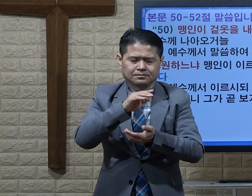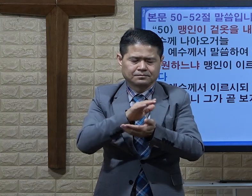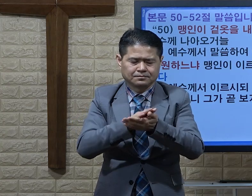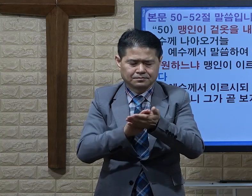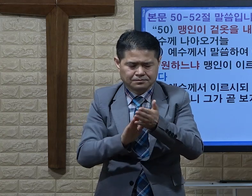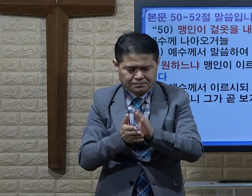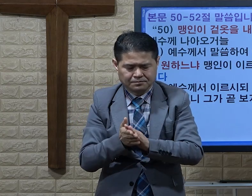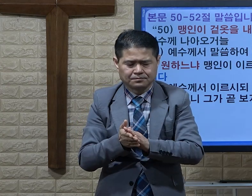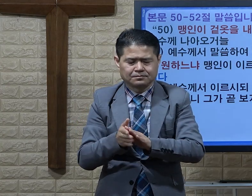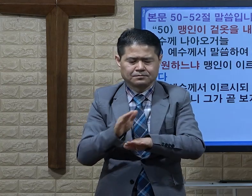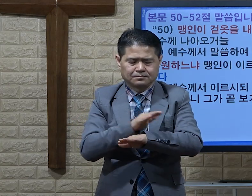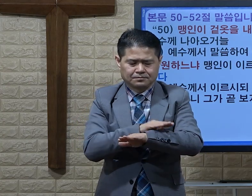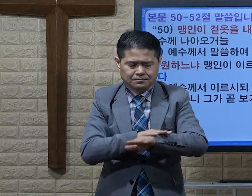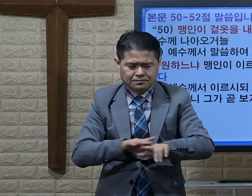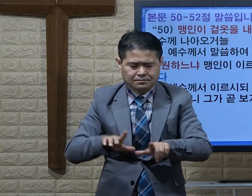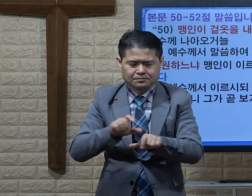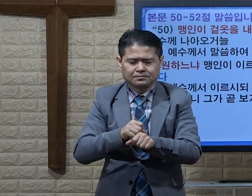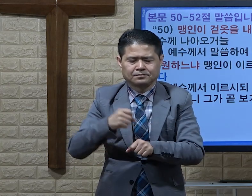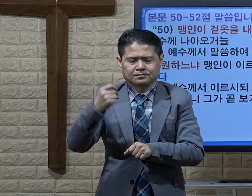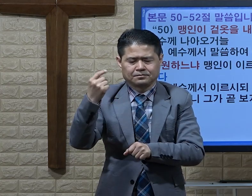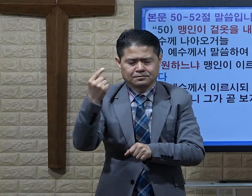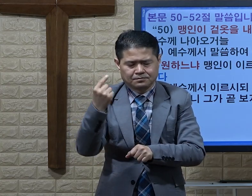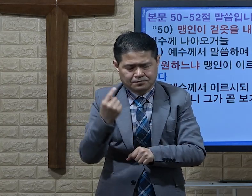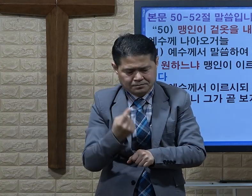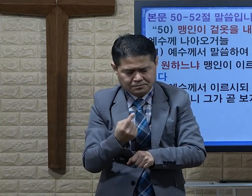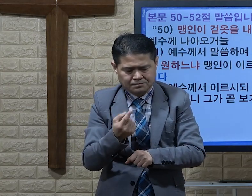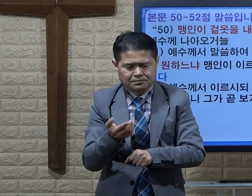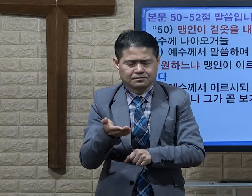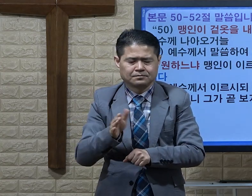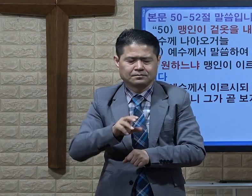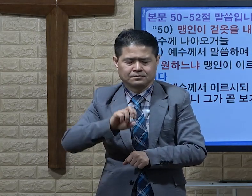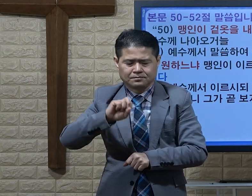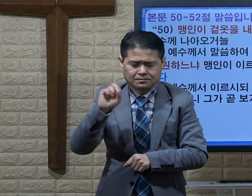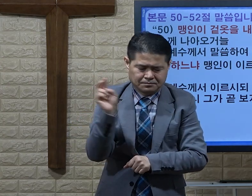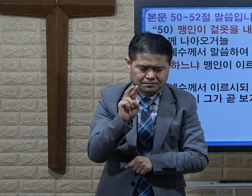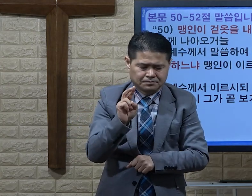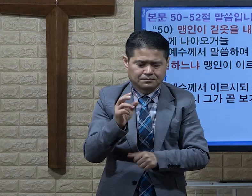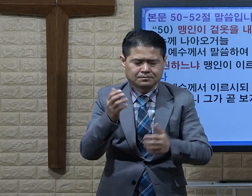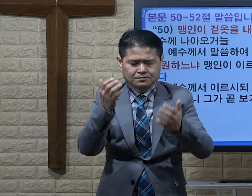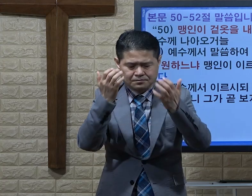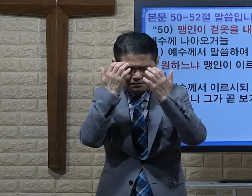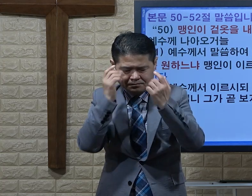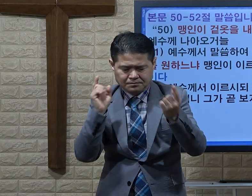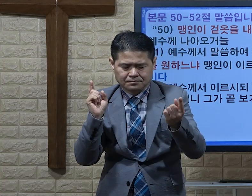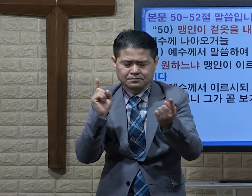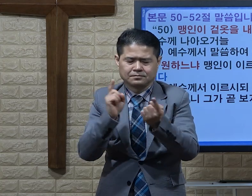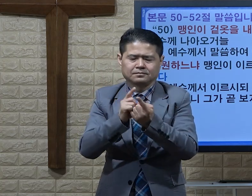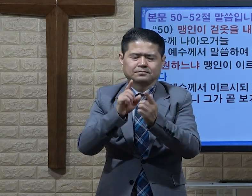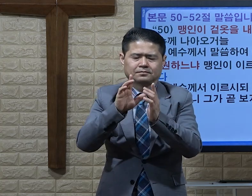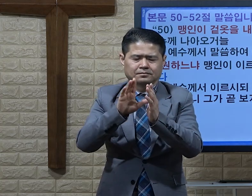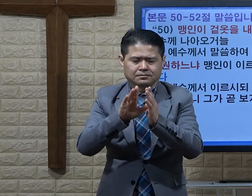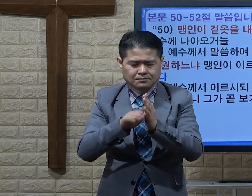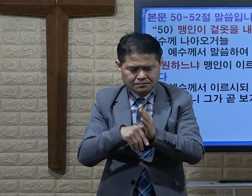많은 은혜로 또 우리에게 오셨지만, 우리에게 고난이 마주했을 때